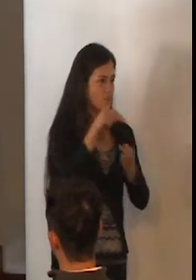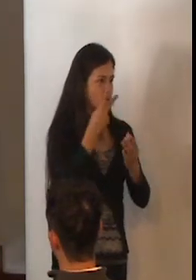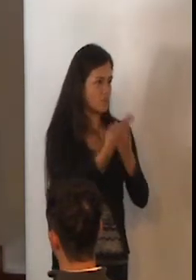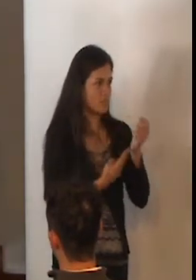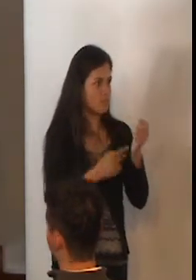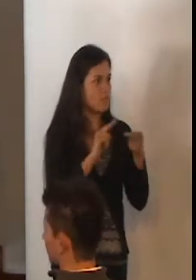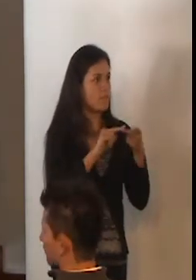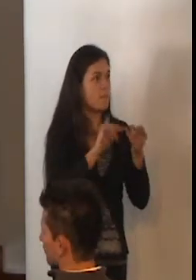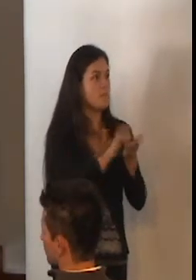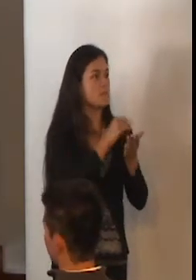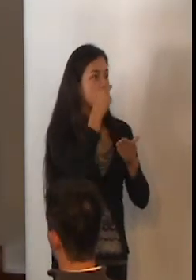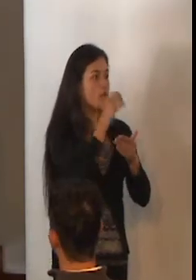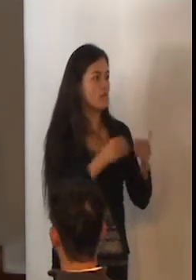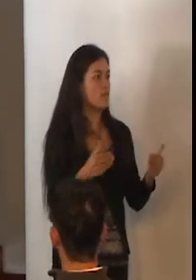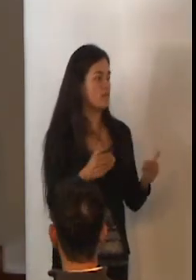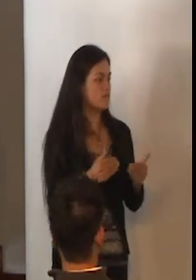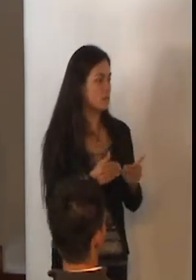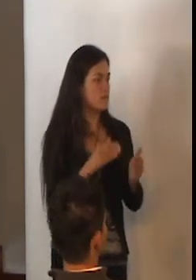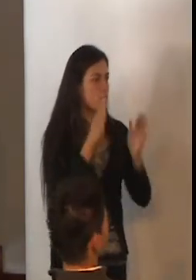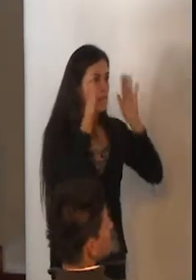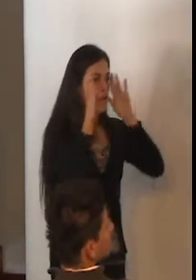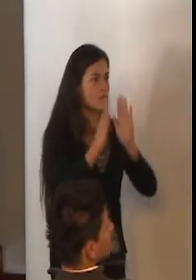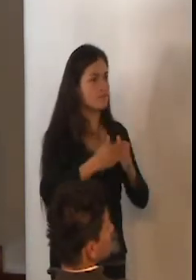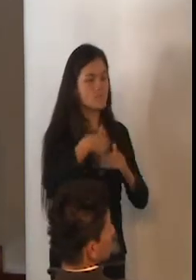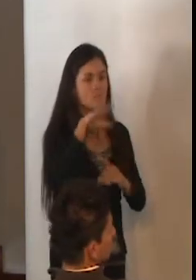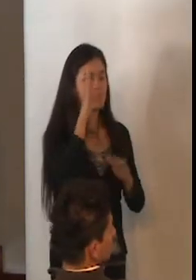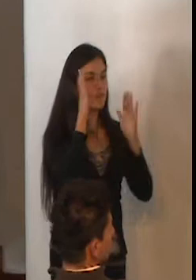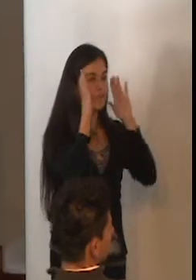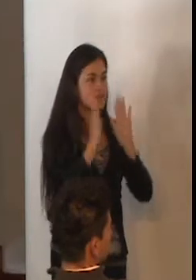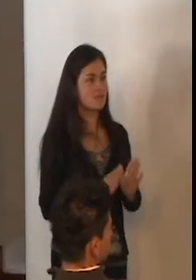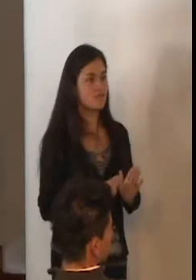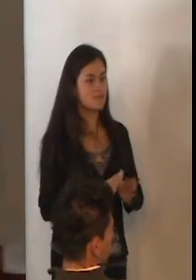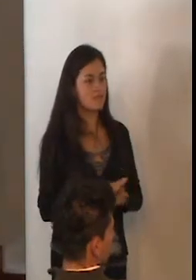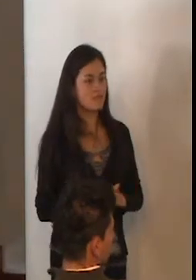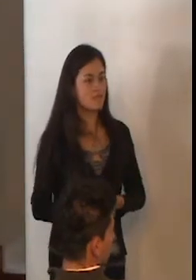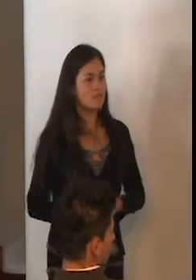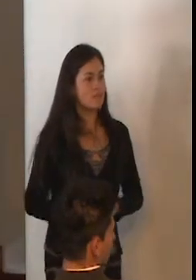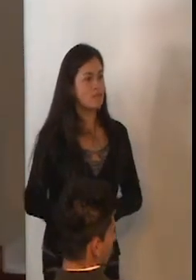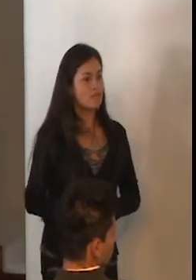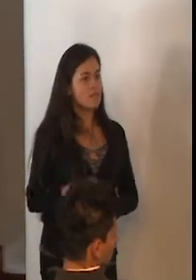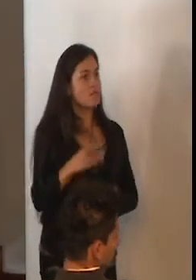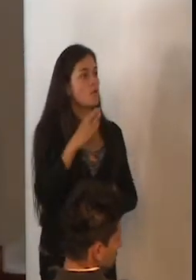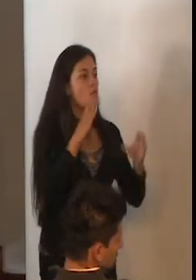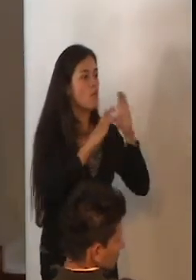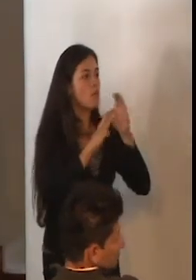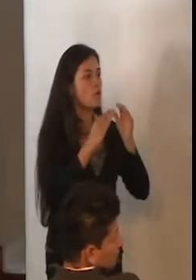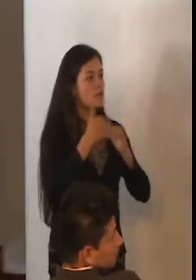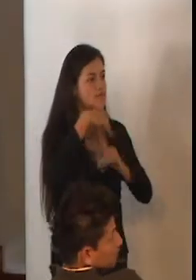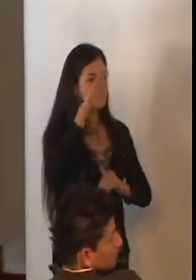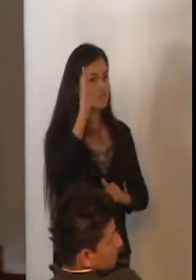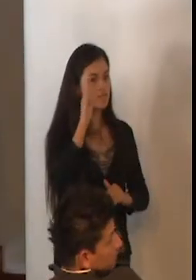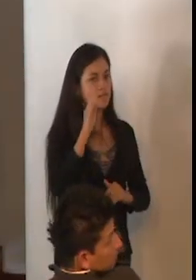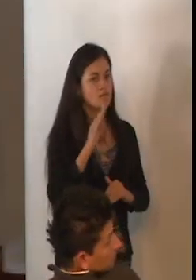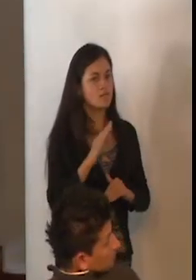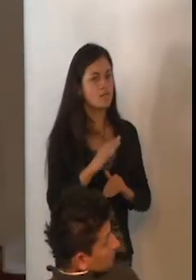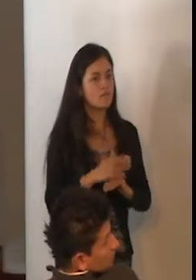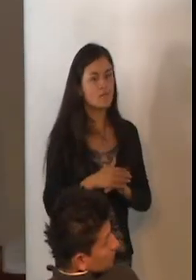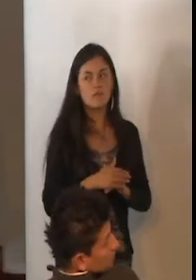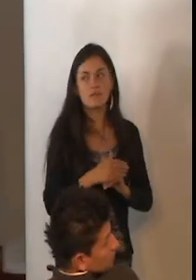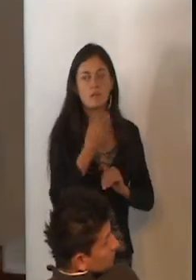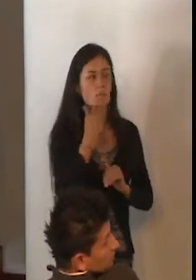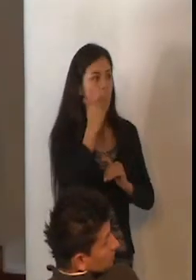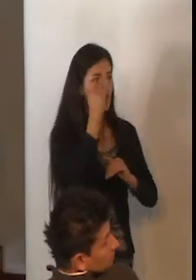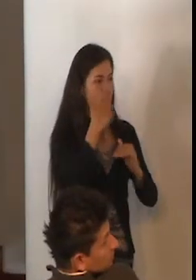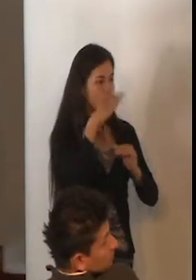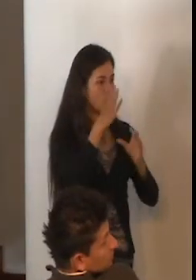tienen periodos de atención más amplios y que son niños que comienzan a utilizar esta comunicación aumentativa que los acerca de alguna u otra forma